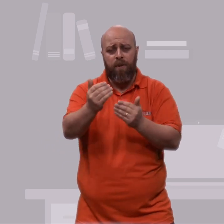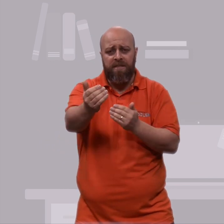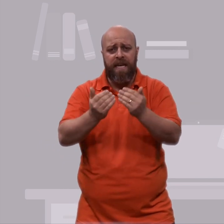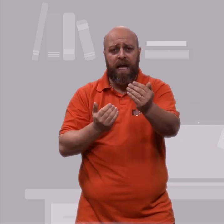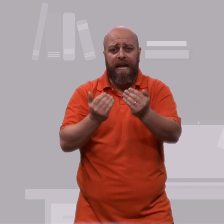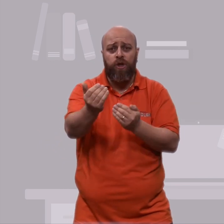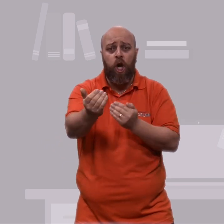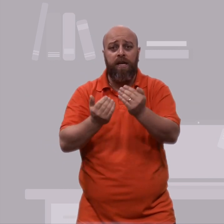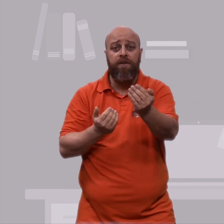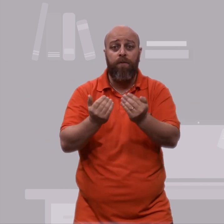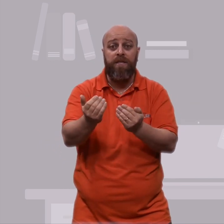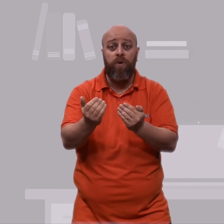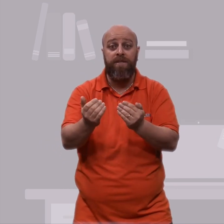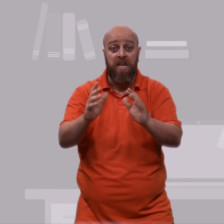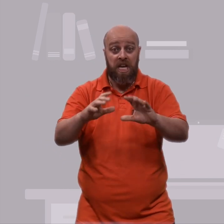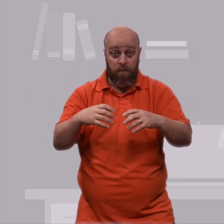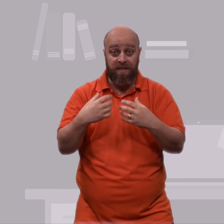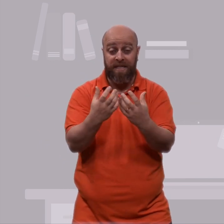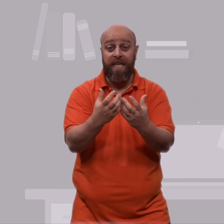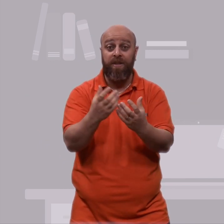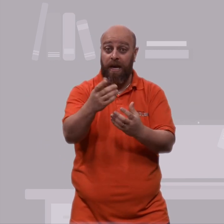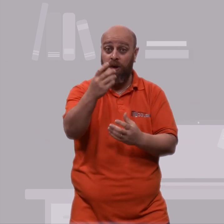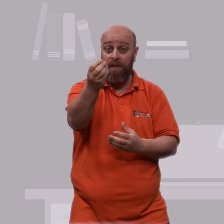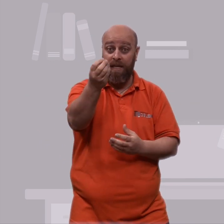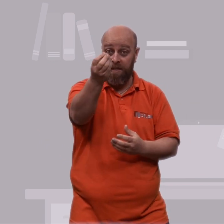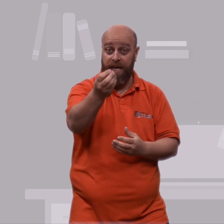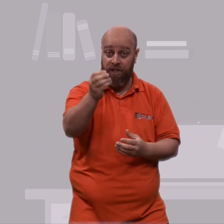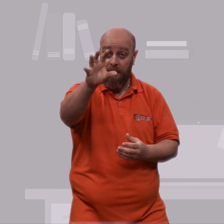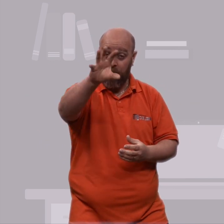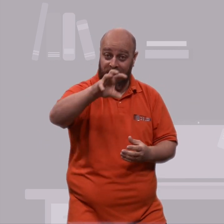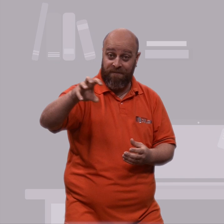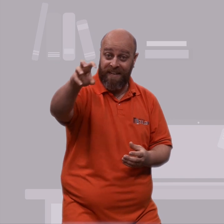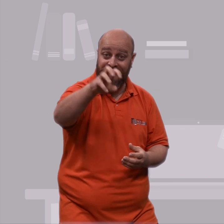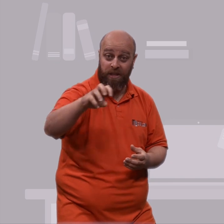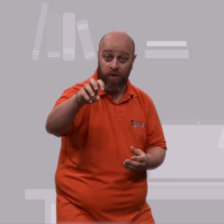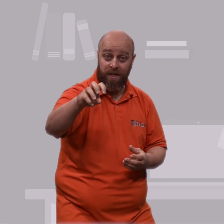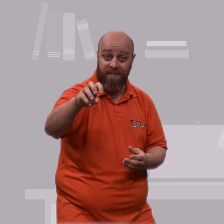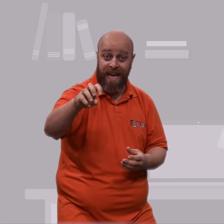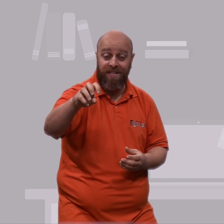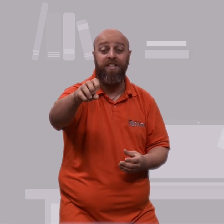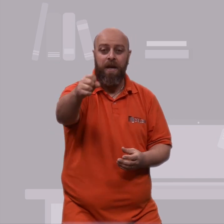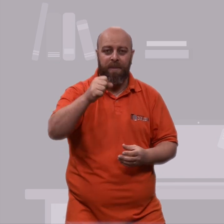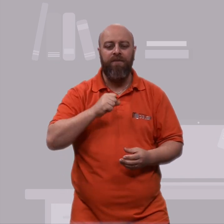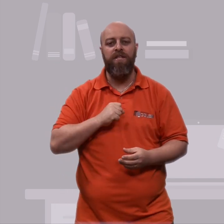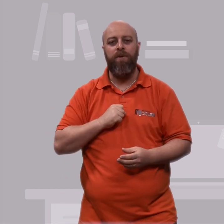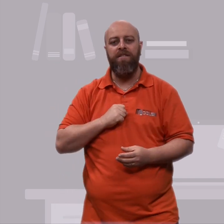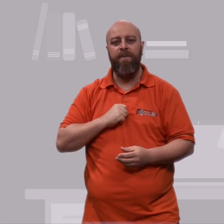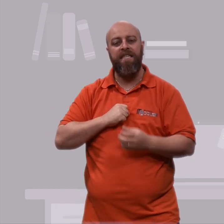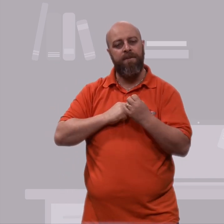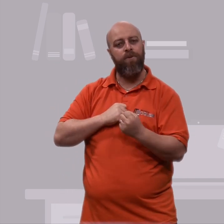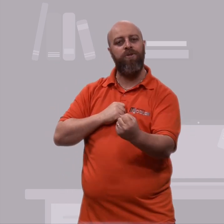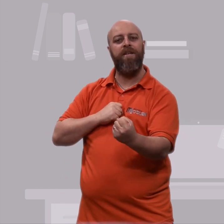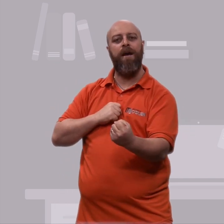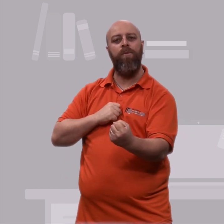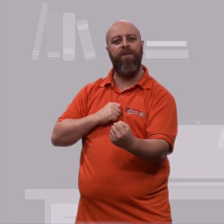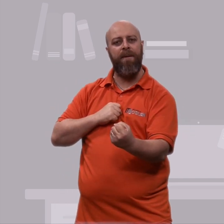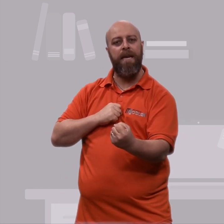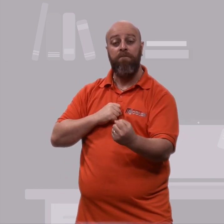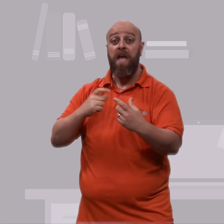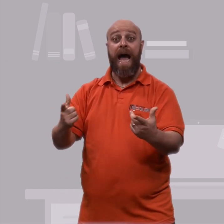possa ter a troca de informações que possam entender que está rolando na internet na vida do adolescente para que você possa também se posicionar como família